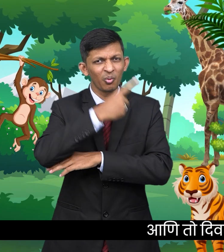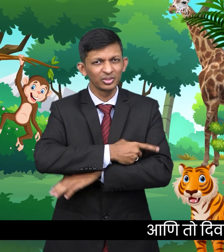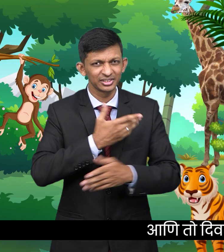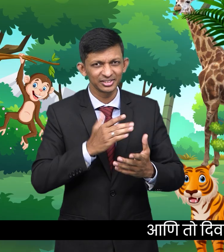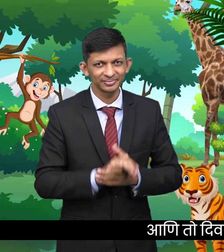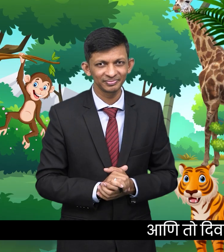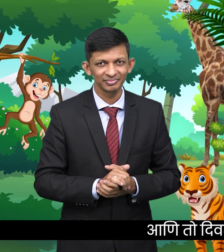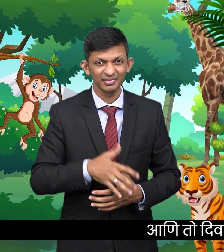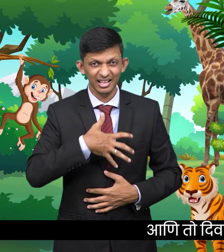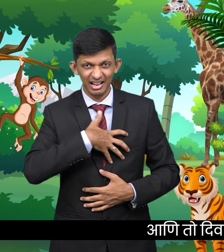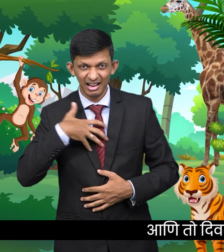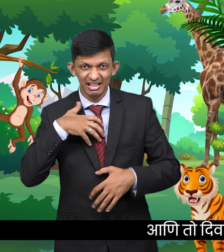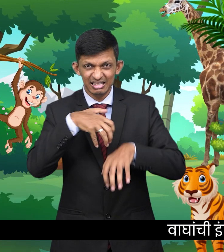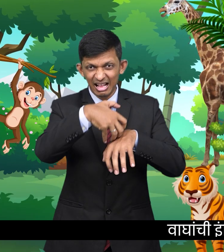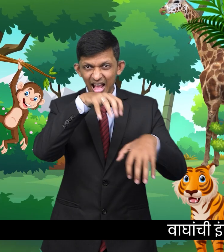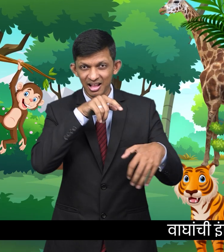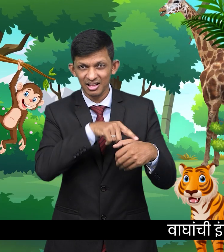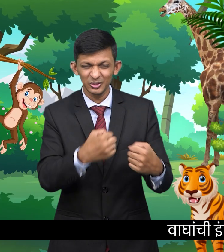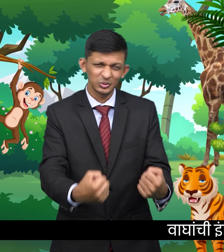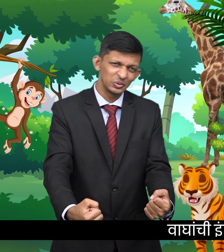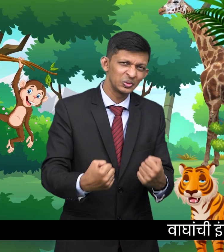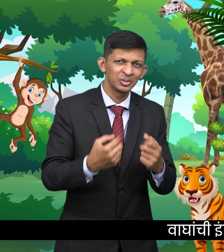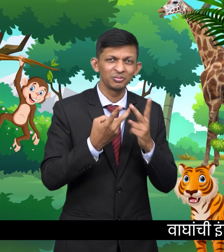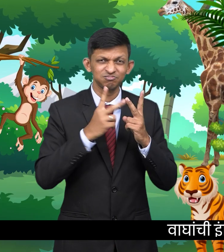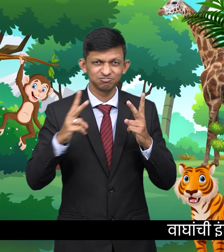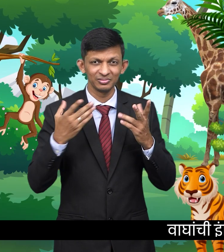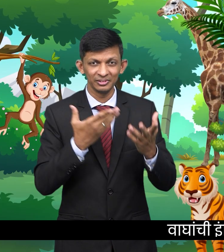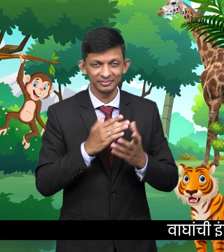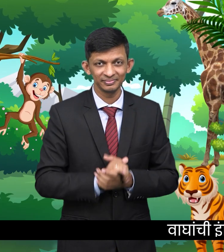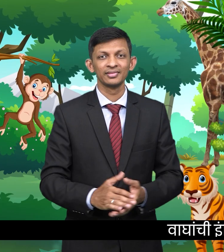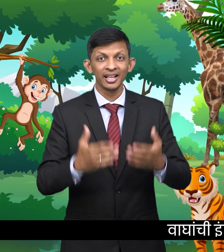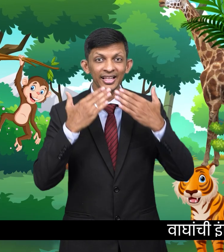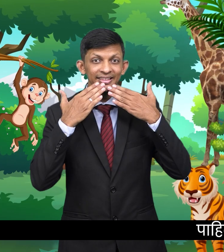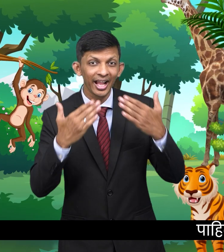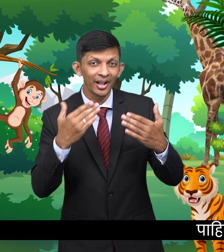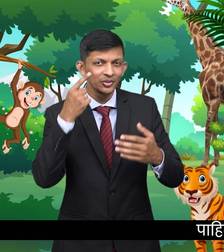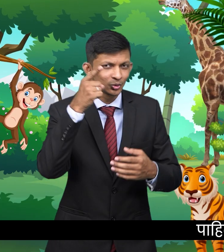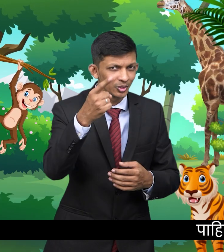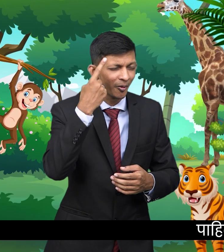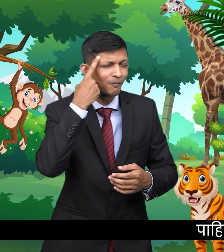वाघांची इंद्रिये खूप तीक्ष्ण असतात.